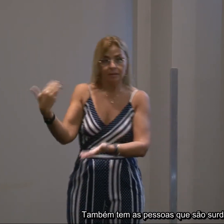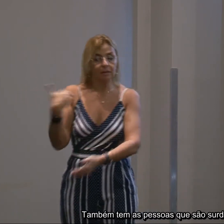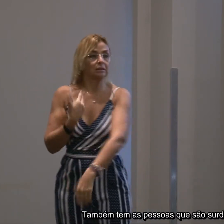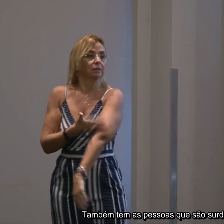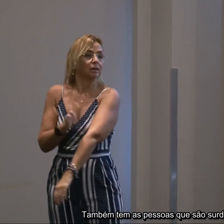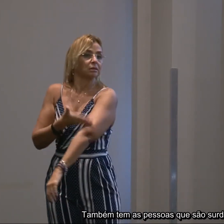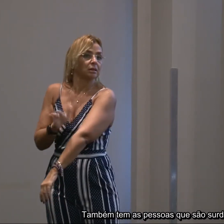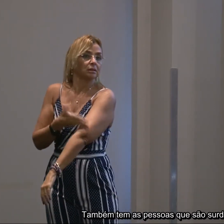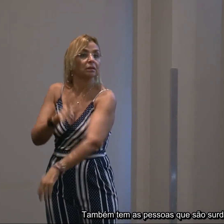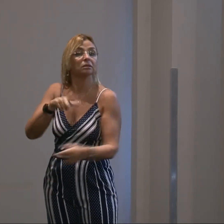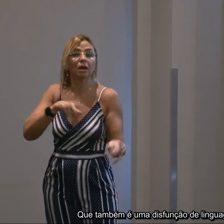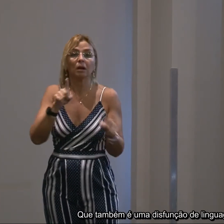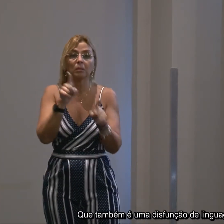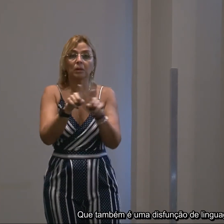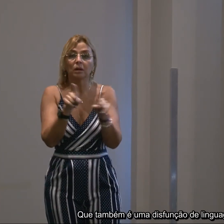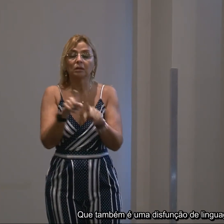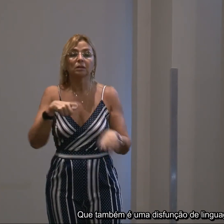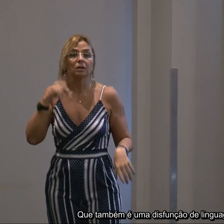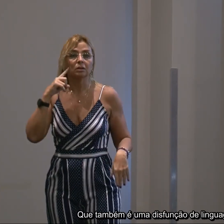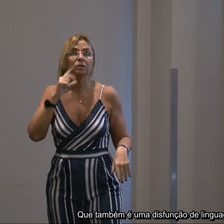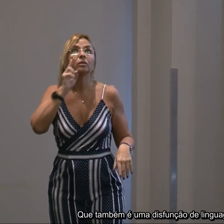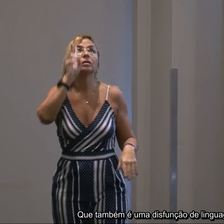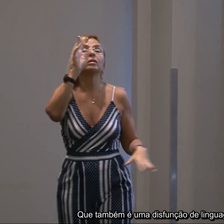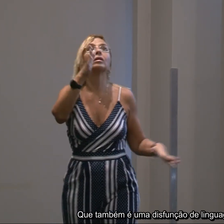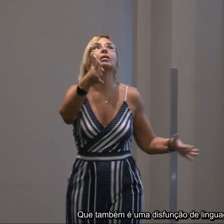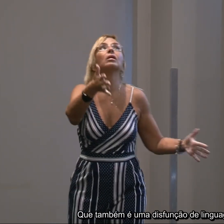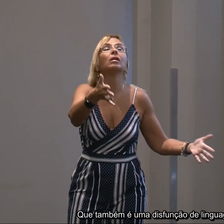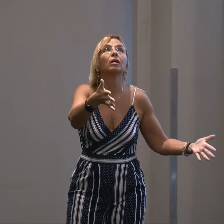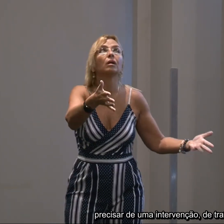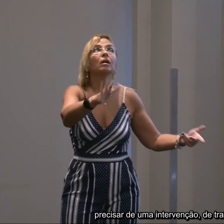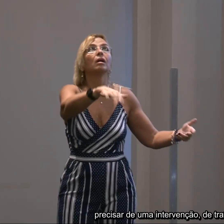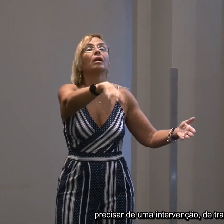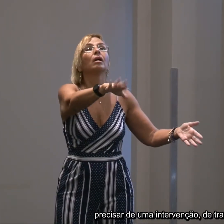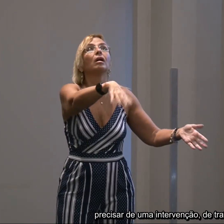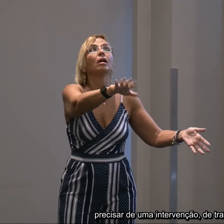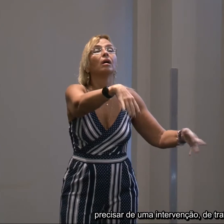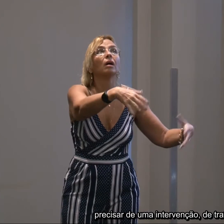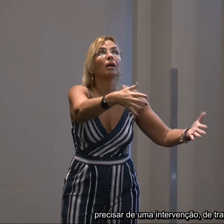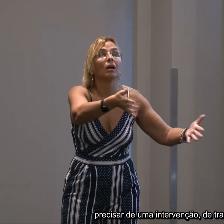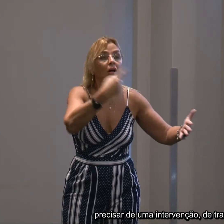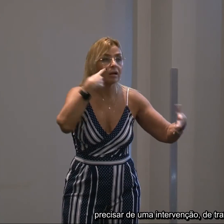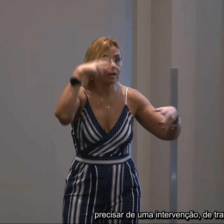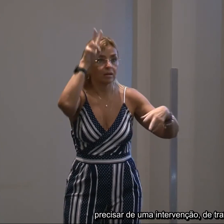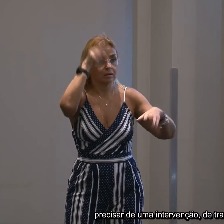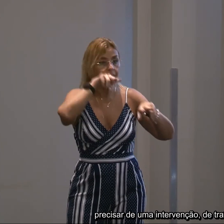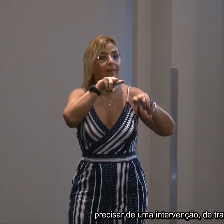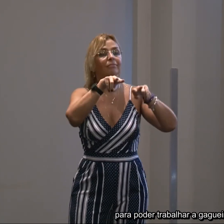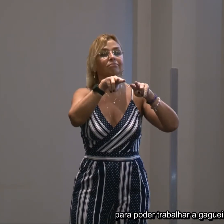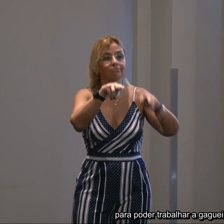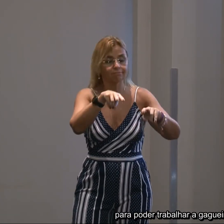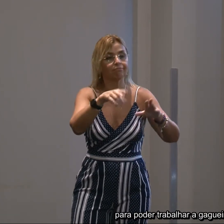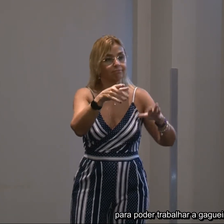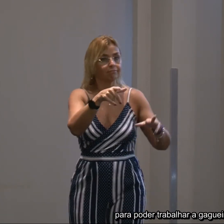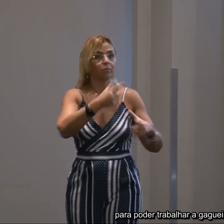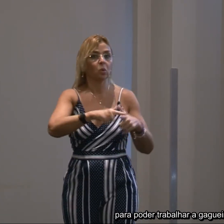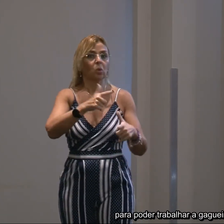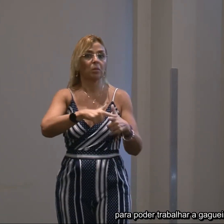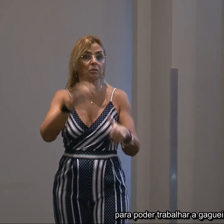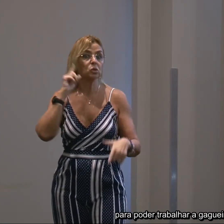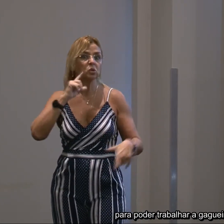são gagas, que também é uma disfunção da linguagem, que vão precisar de uma intervenção, né, de tratamento para poder trabalhar essas questões